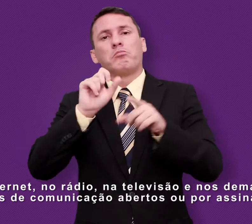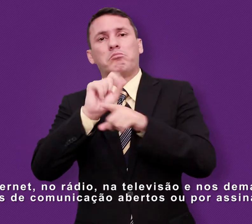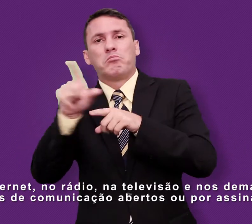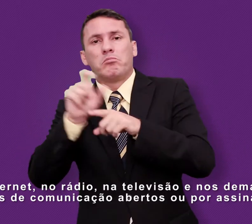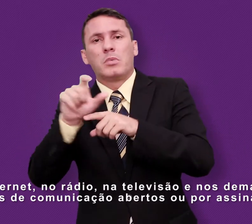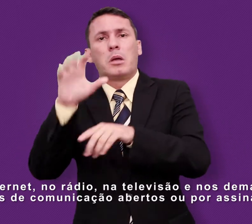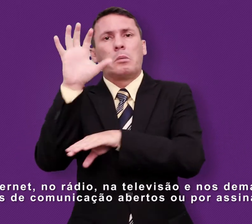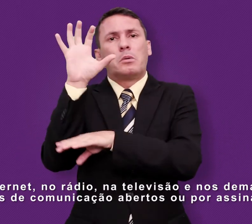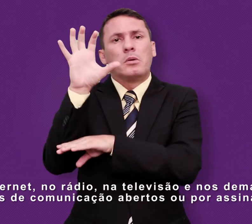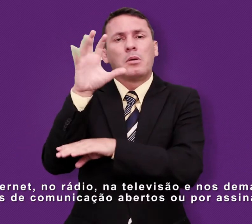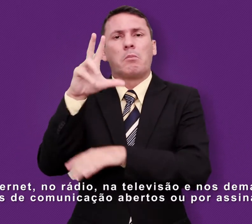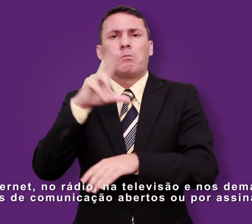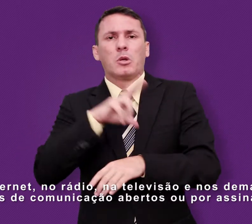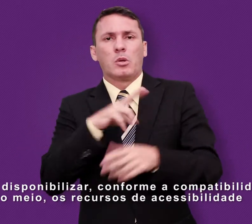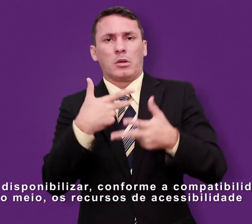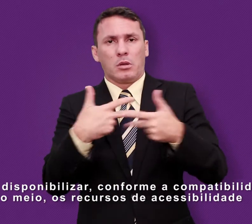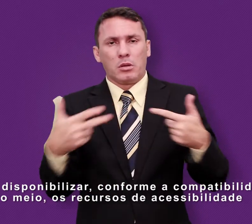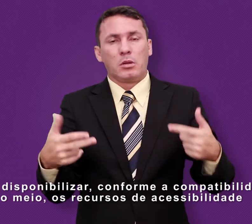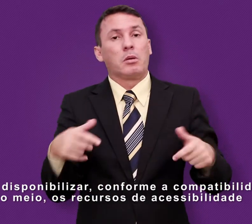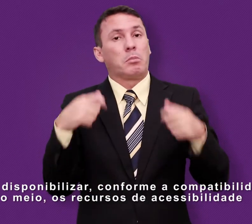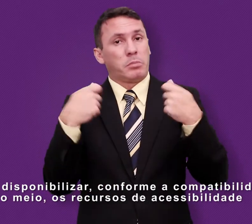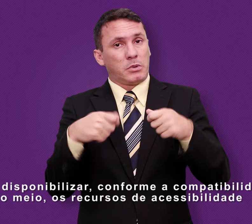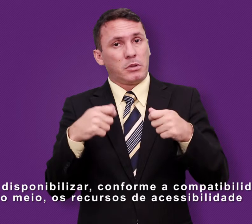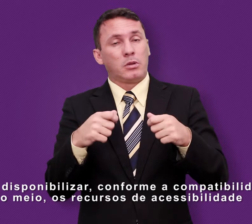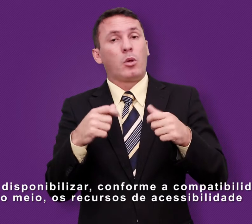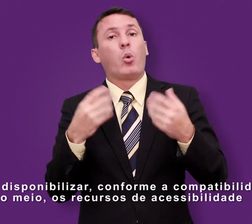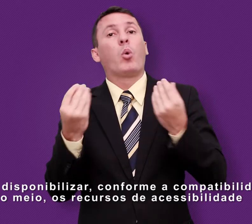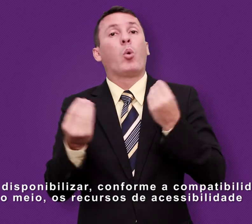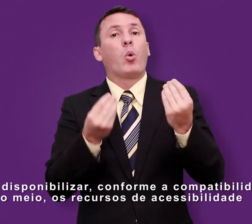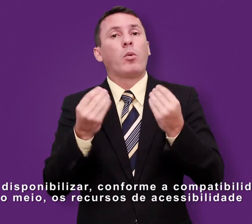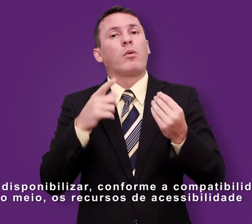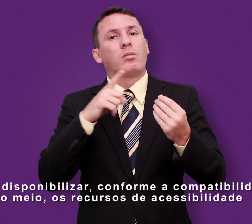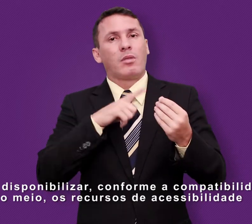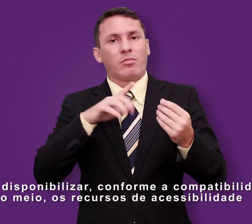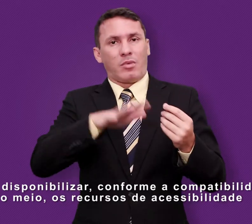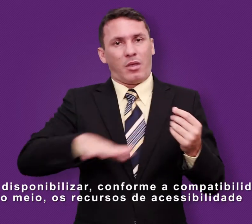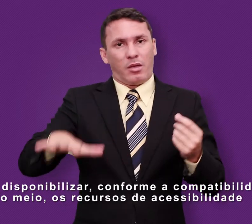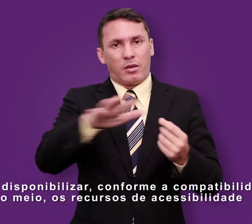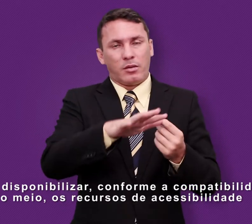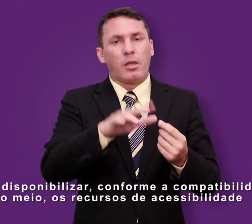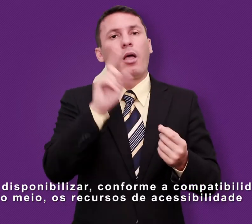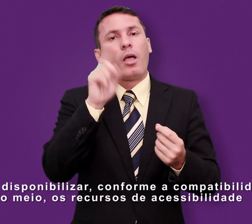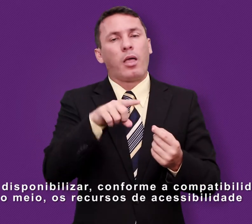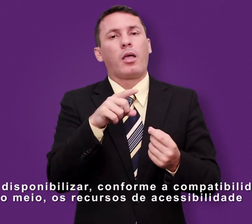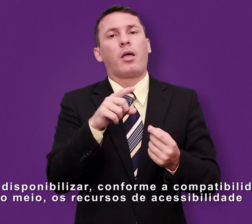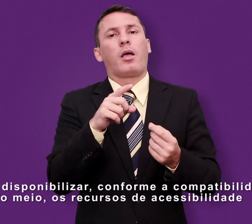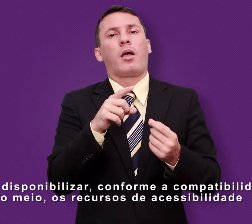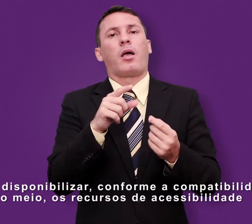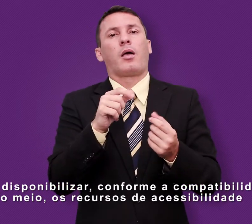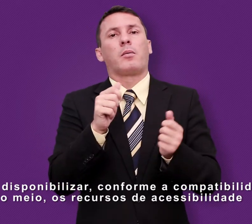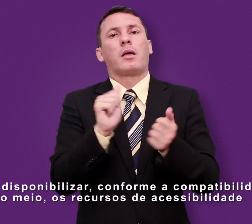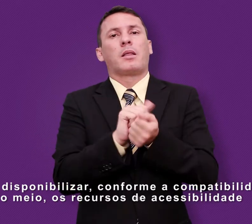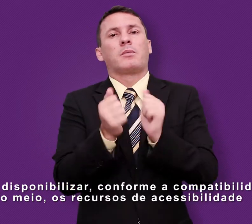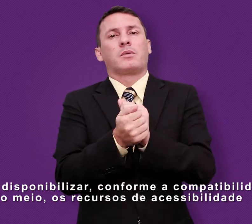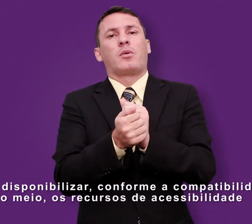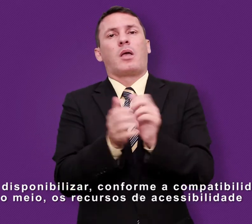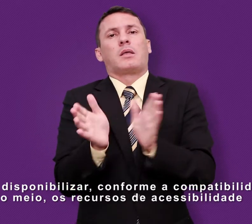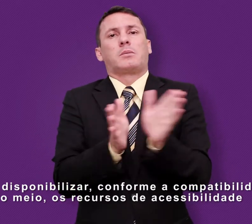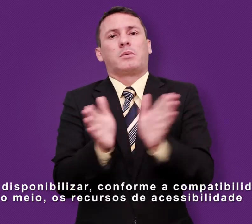abertos ou por assinatura devem disponibilizar, conforme a compatibilidade do meio, Os recursos de acessibilidade